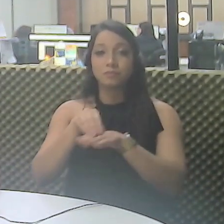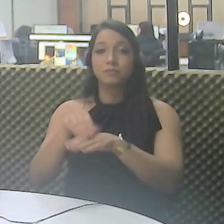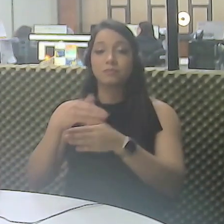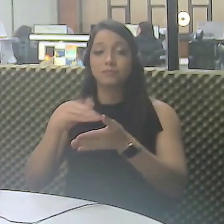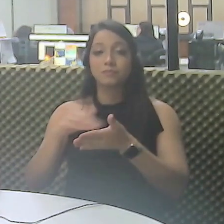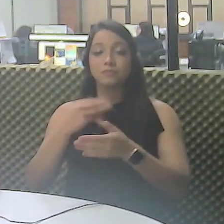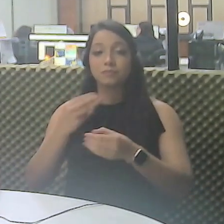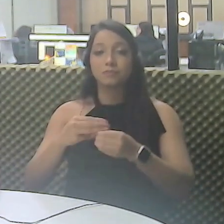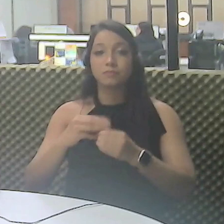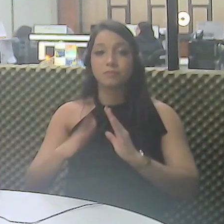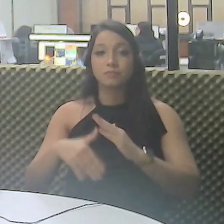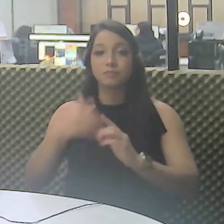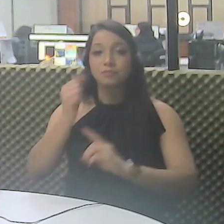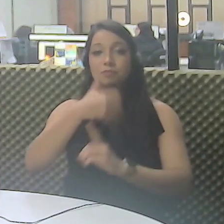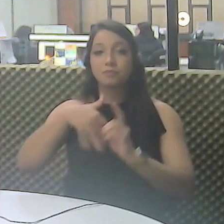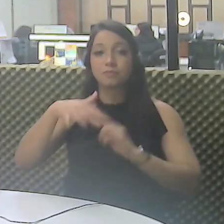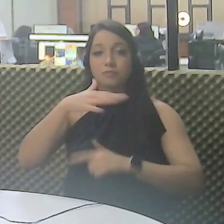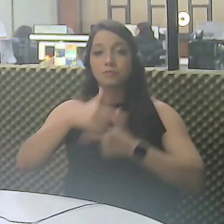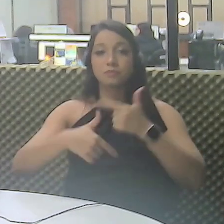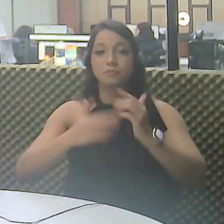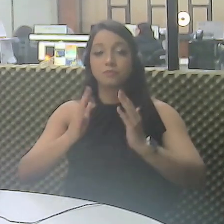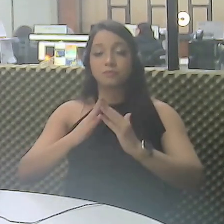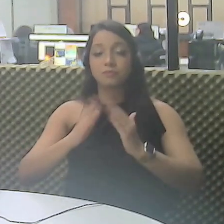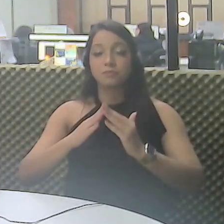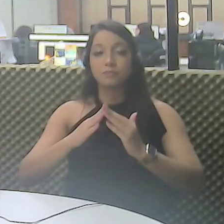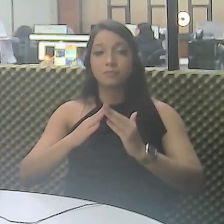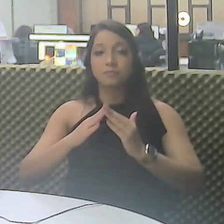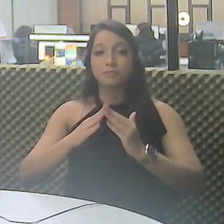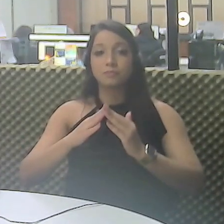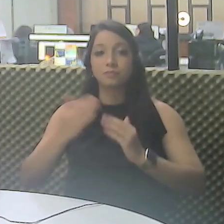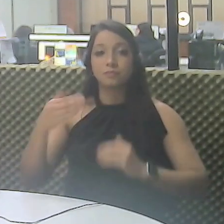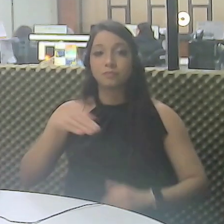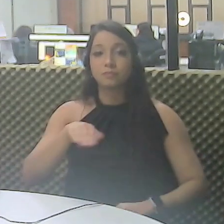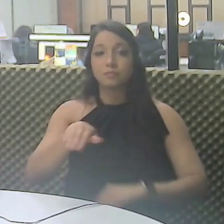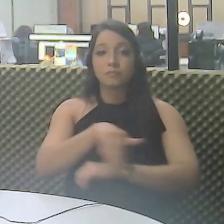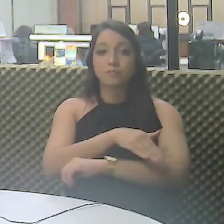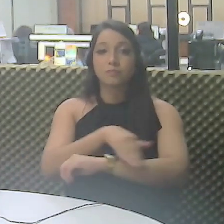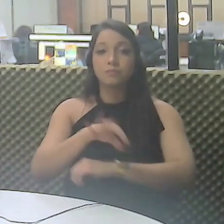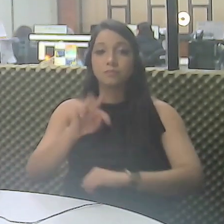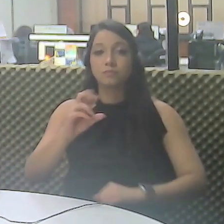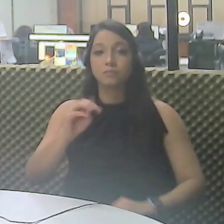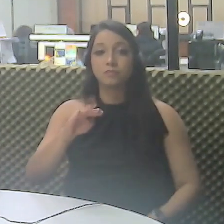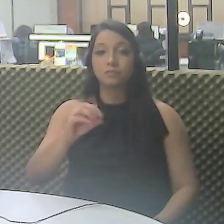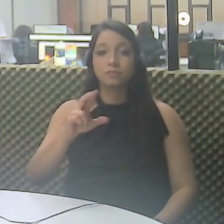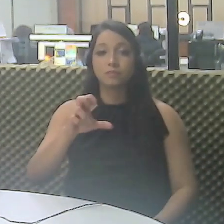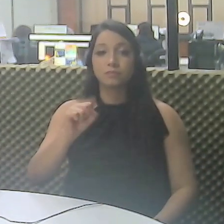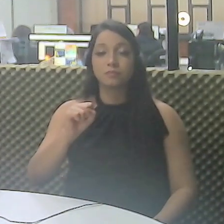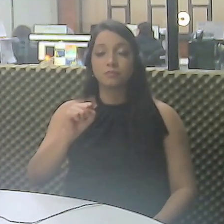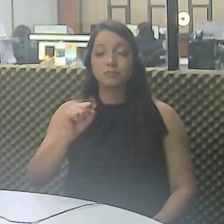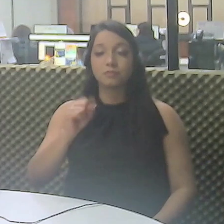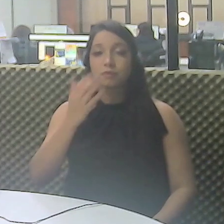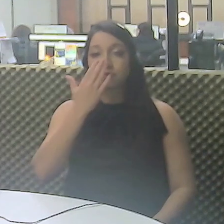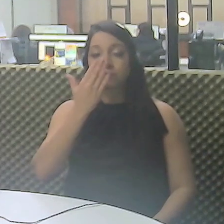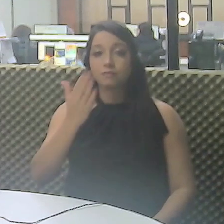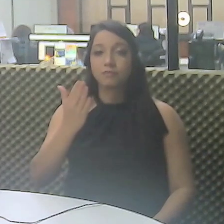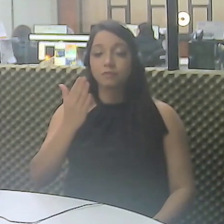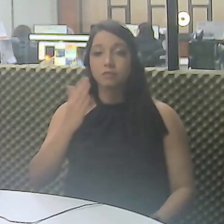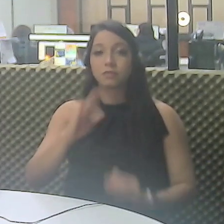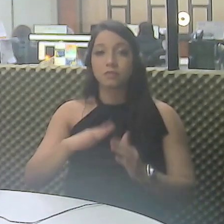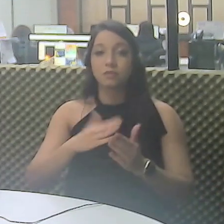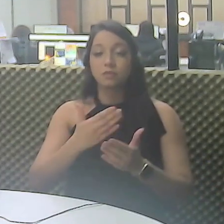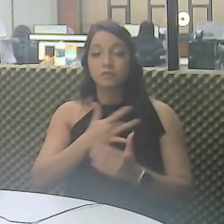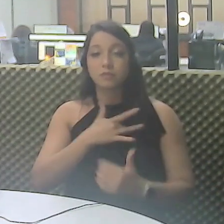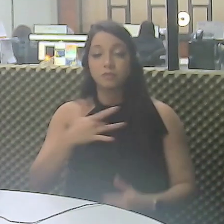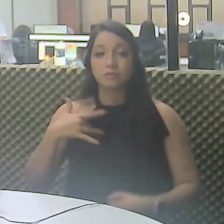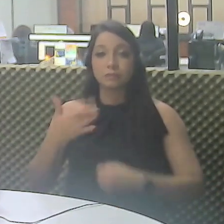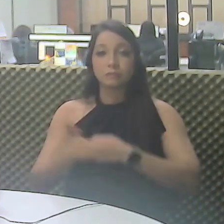Municipal de Desenvolvimento Social, Trabalho e Habitação estacionou na Rua dos Trombones, em frente à Unidade Básica de Saúde do bairro